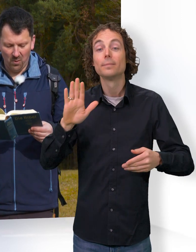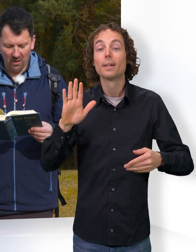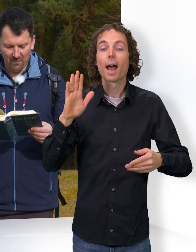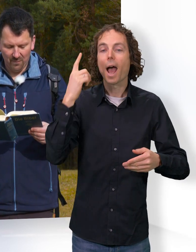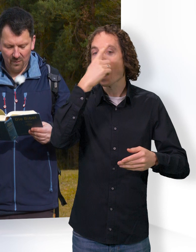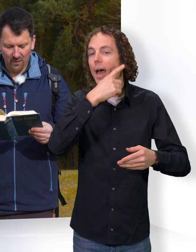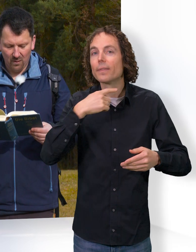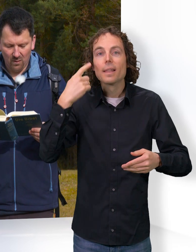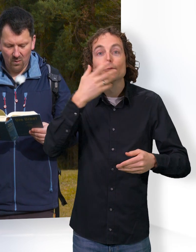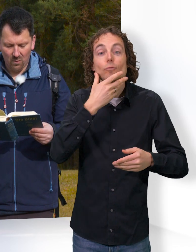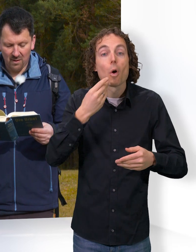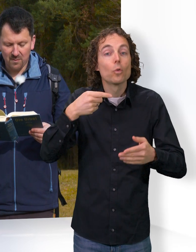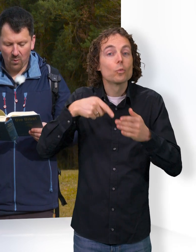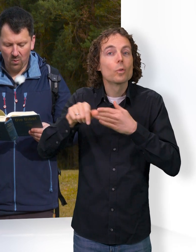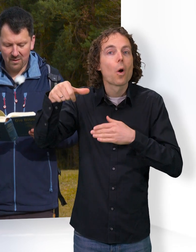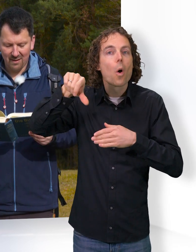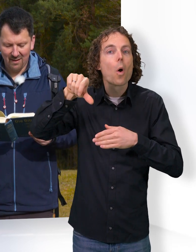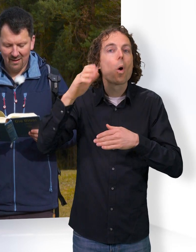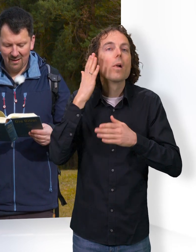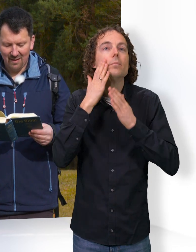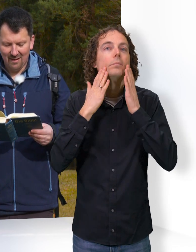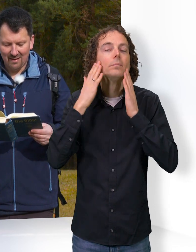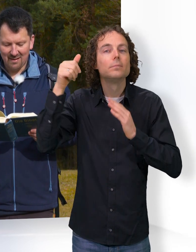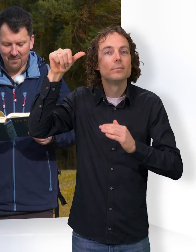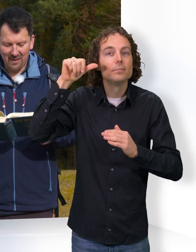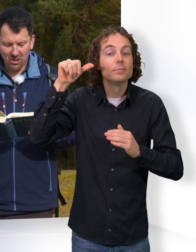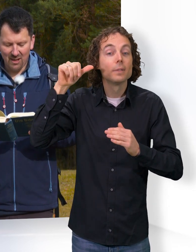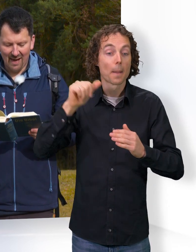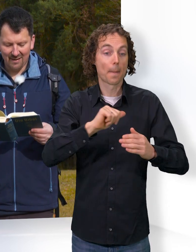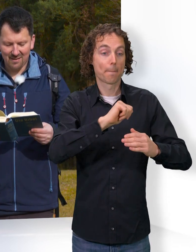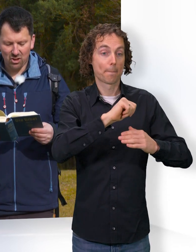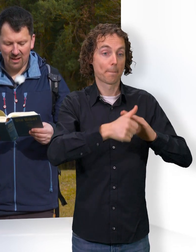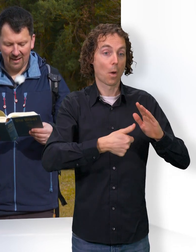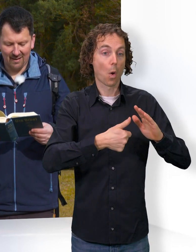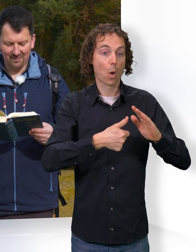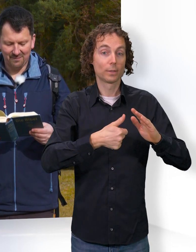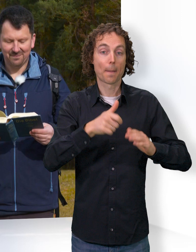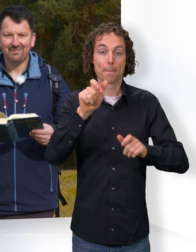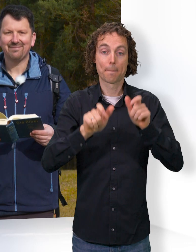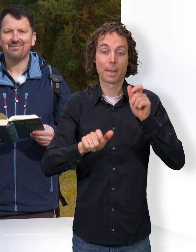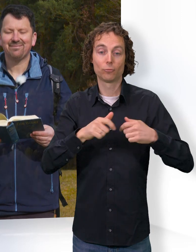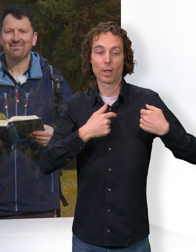vom Öl und das Brot des Menschen Herz stärke.